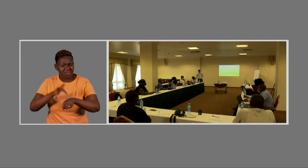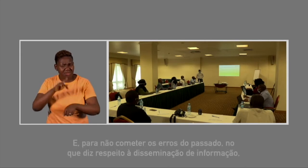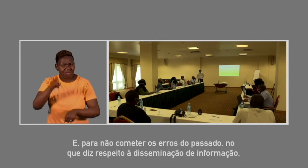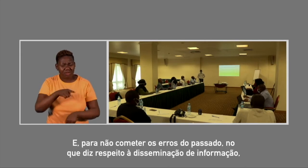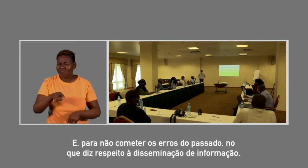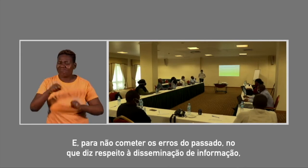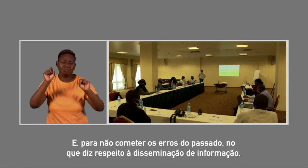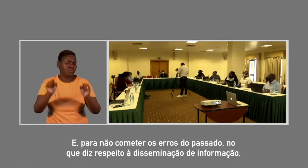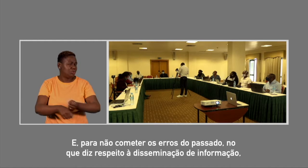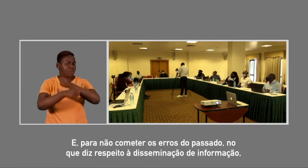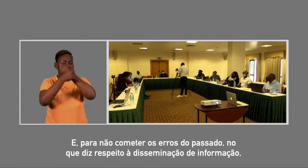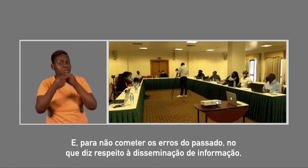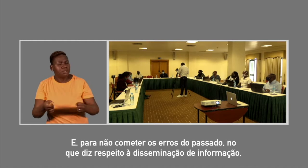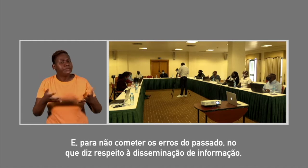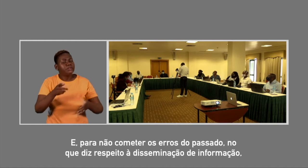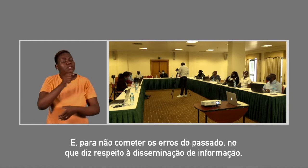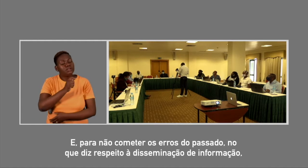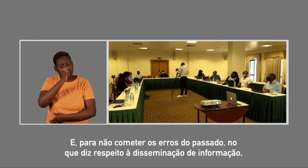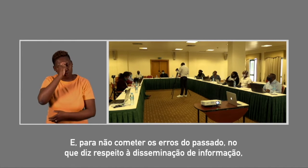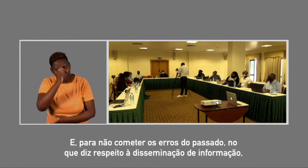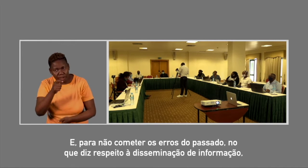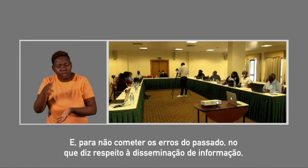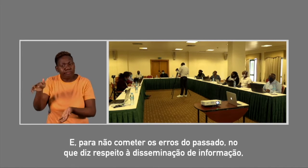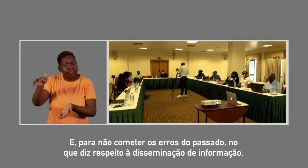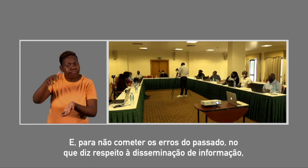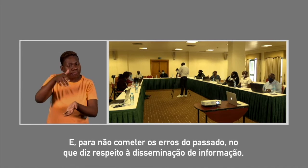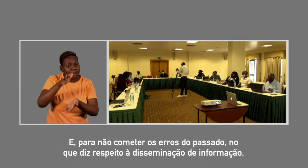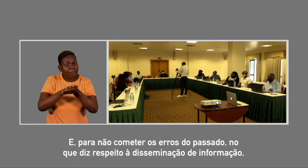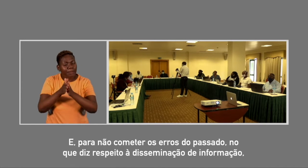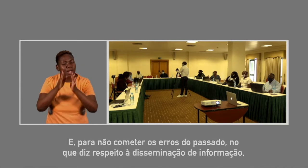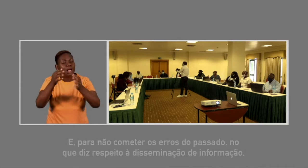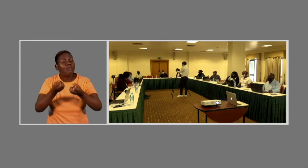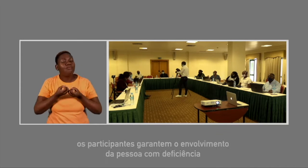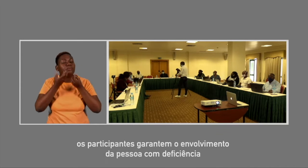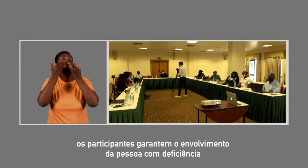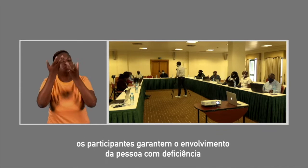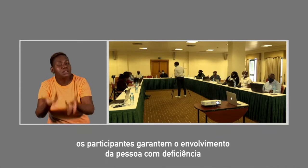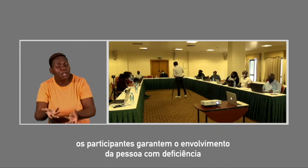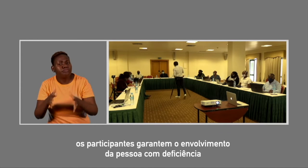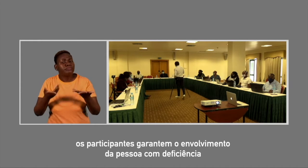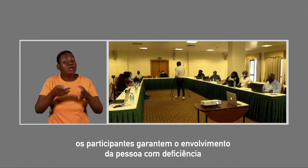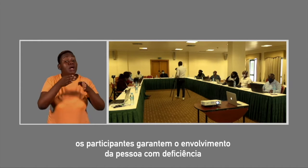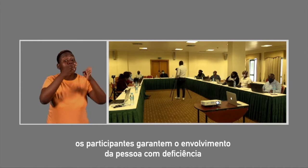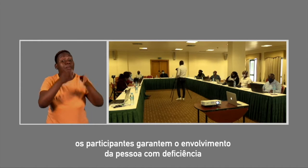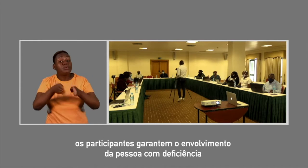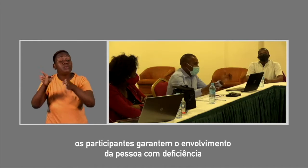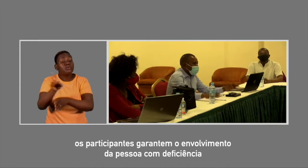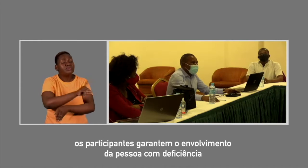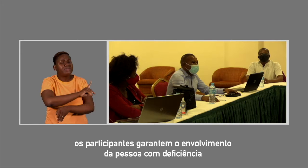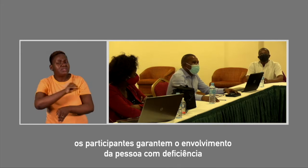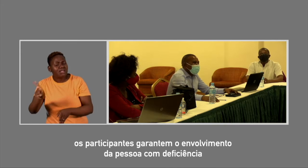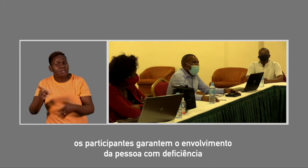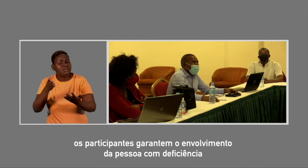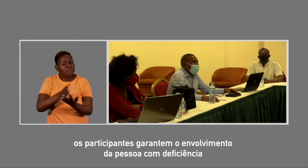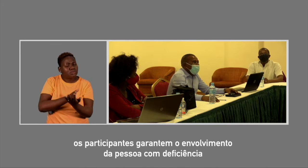E para não cometer os erros do passado, no que diz respeito à disseminação da informação, os participantes garantem o